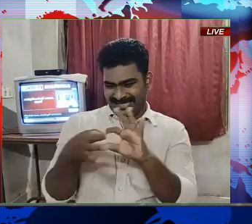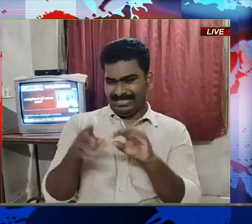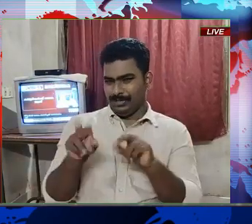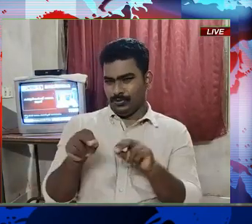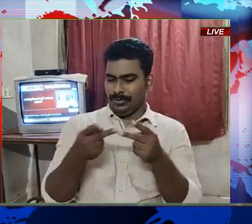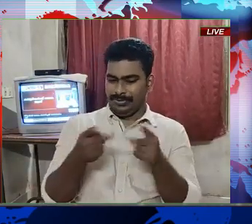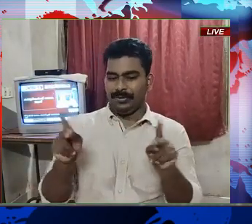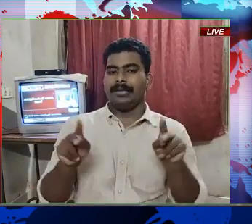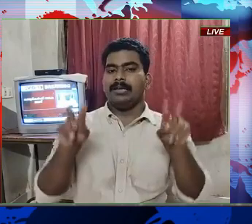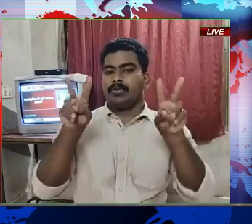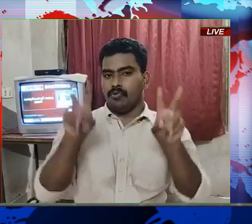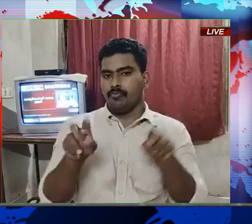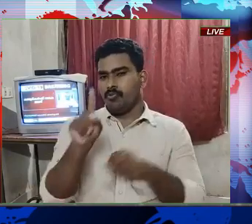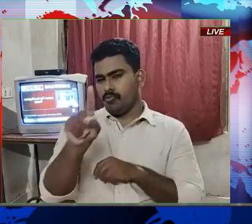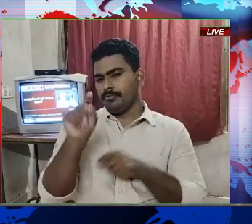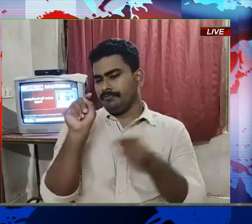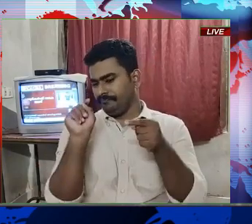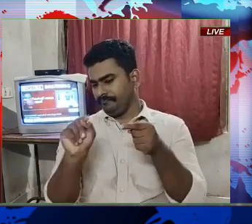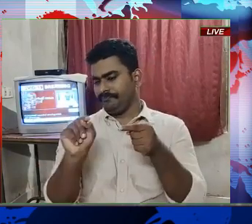അധ്യാപകരുമെല്ലാം വിരമിക്കുന്നത്